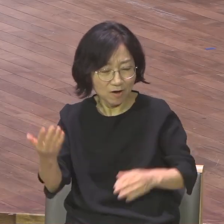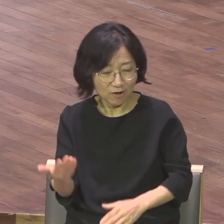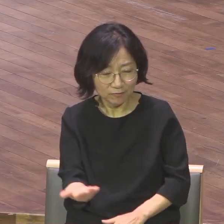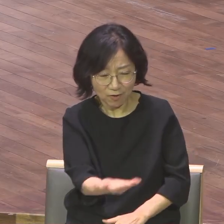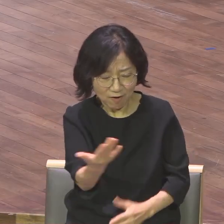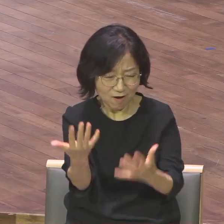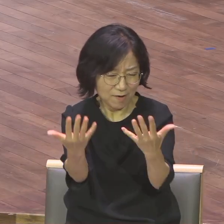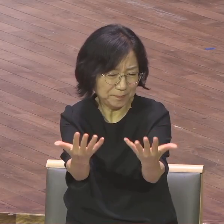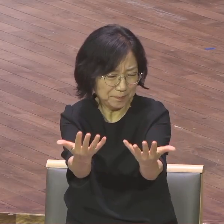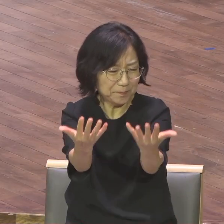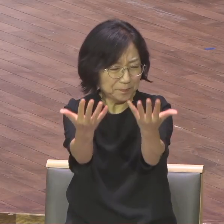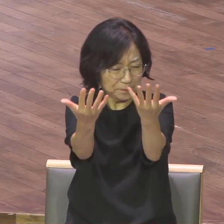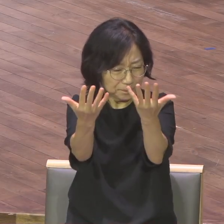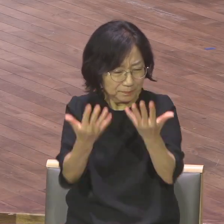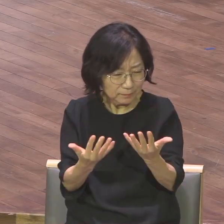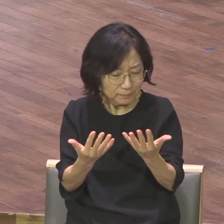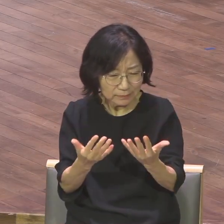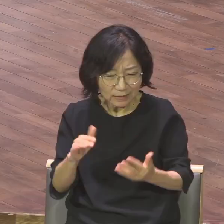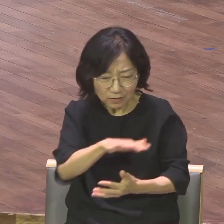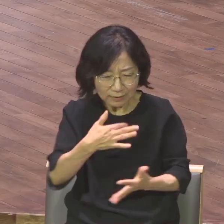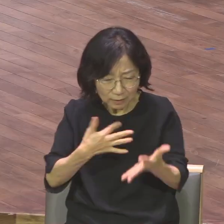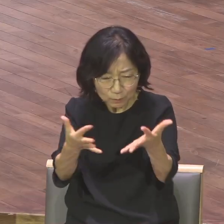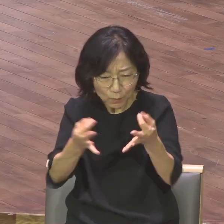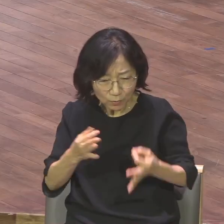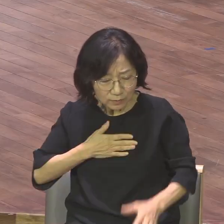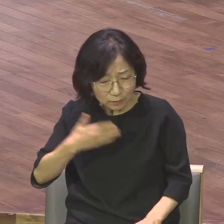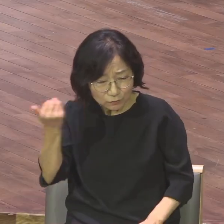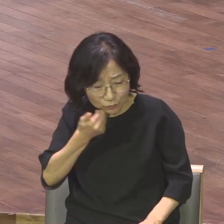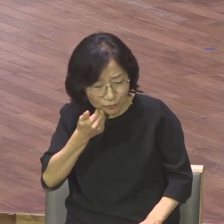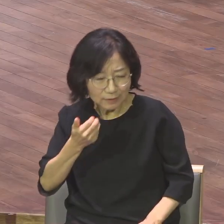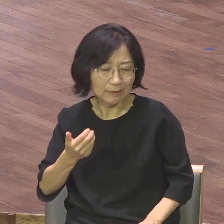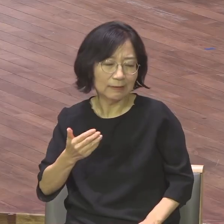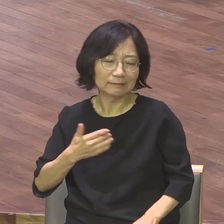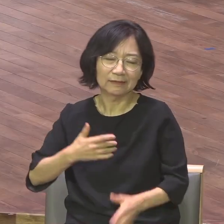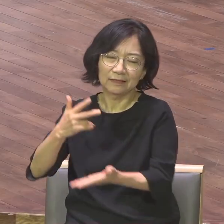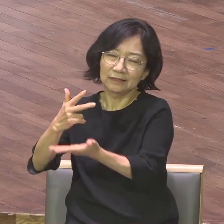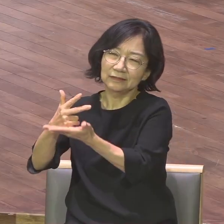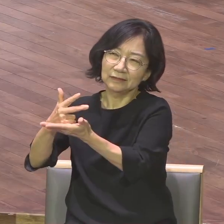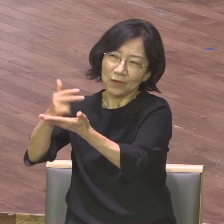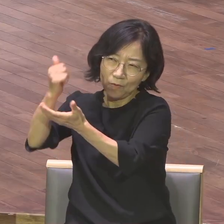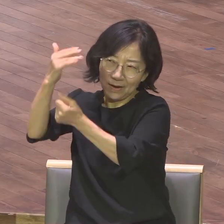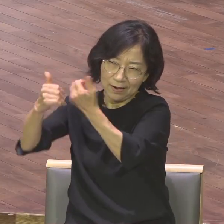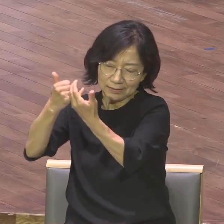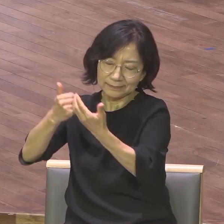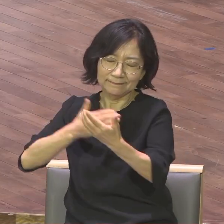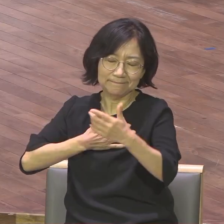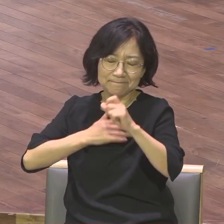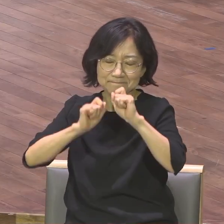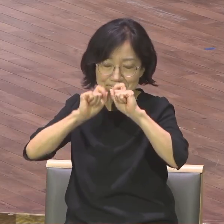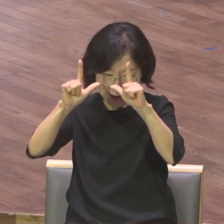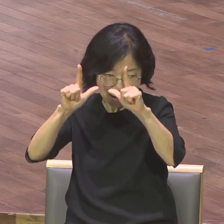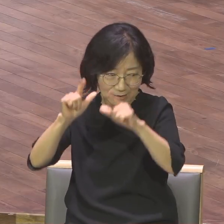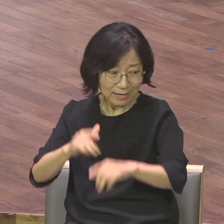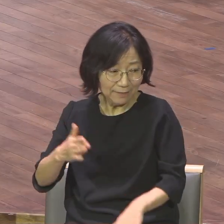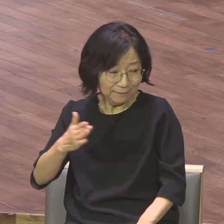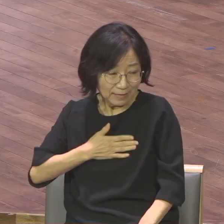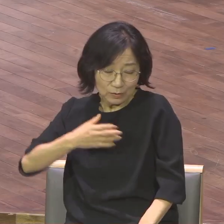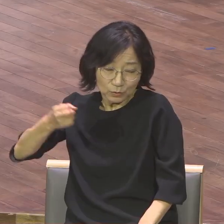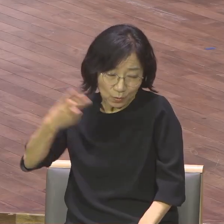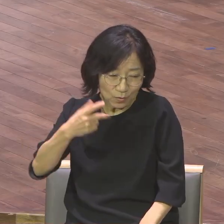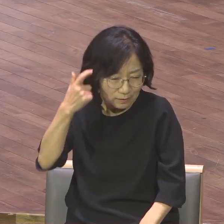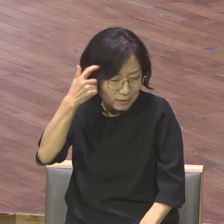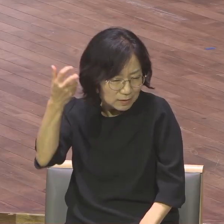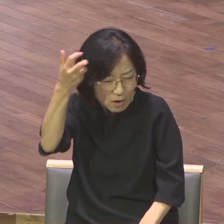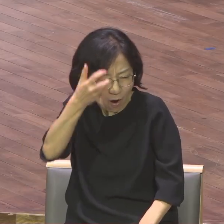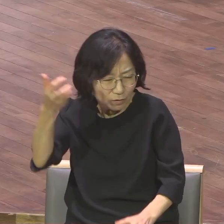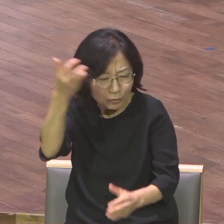무덤을 열고 너희로 거기에서 나오게 한즉 너희는 내가 여호와인 줄을 알리라. 내가 또 내 영을